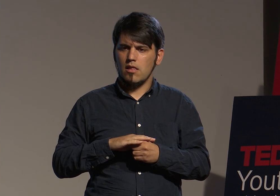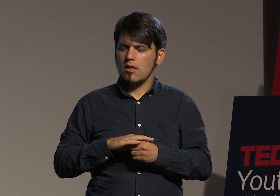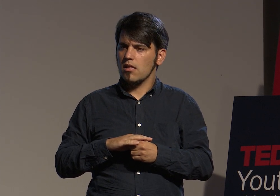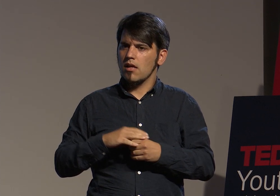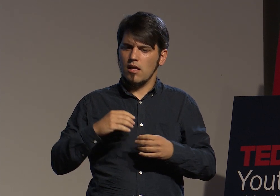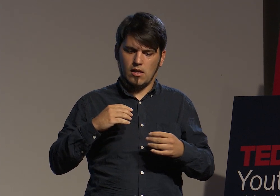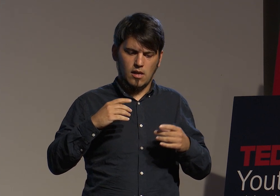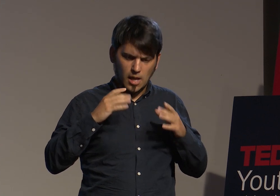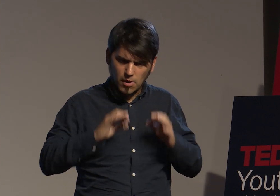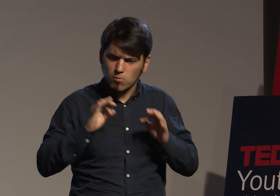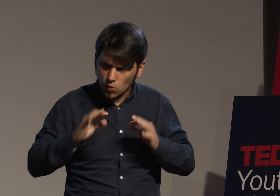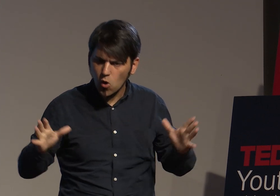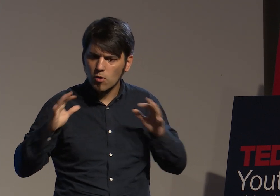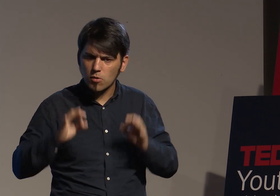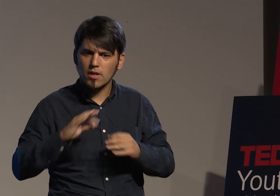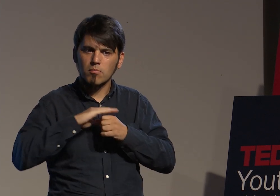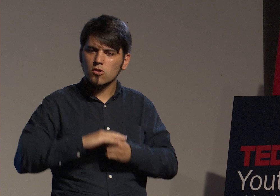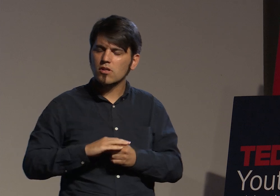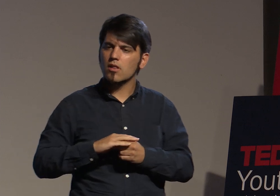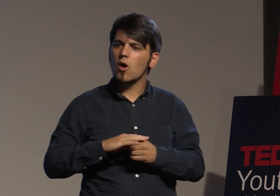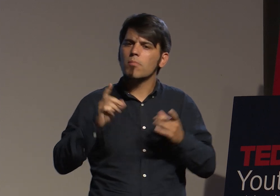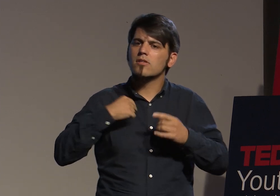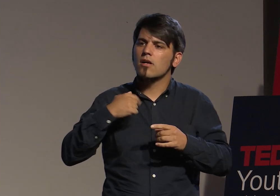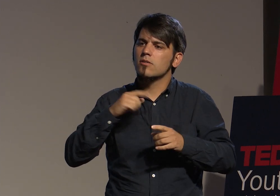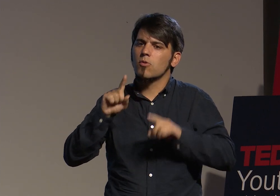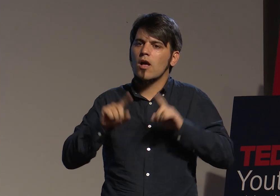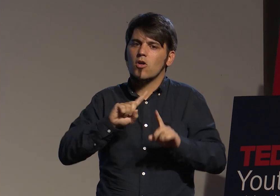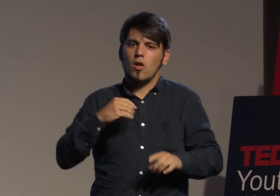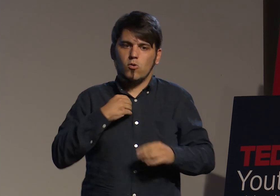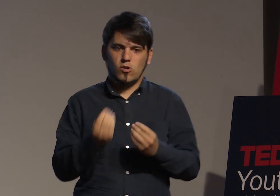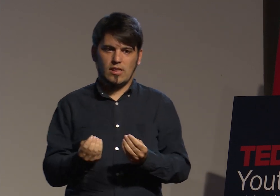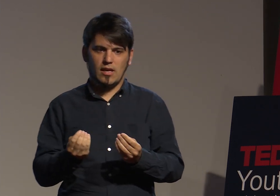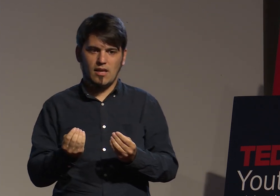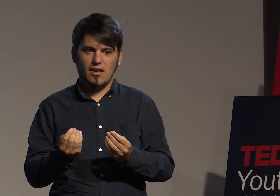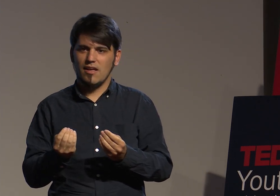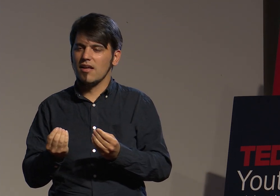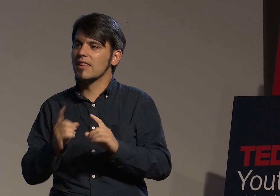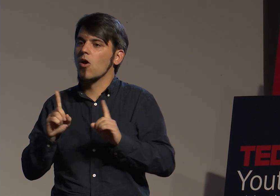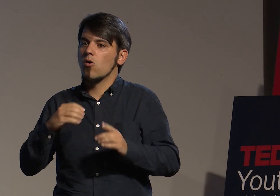И тогава дойде момента, в който аз започнах да проучвам защо аз се чувствам потиснат.